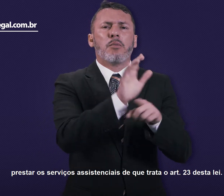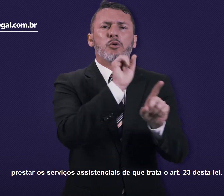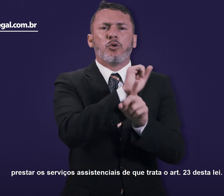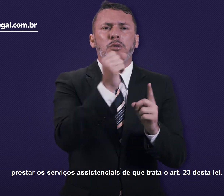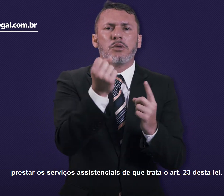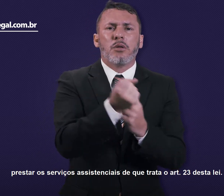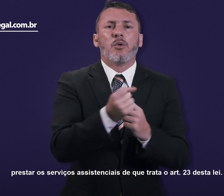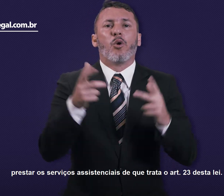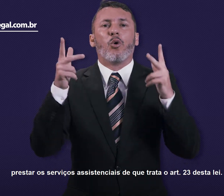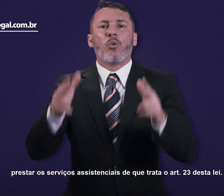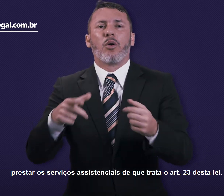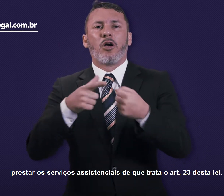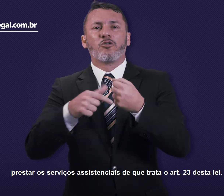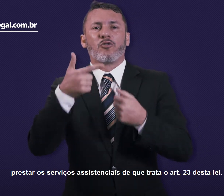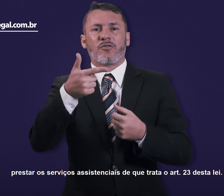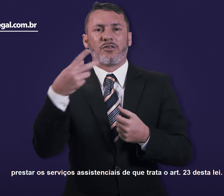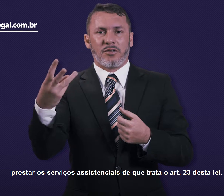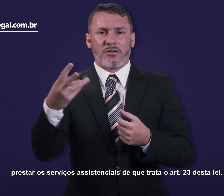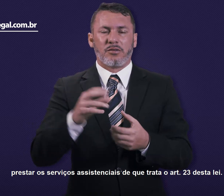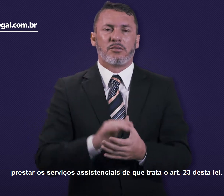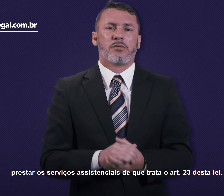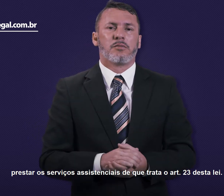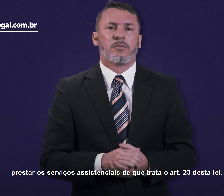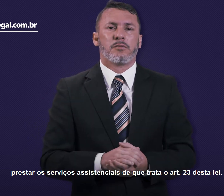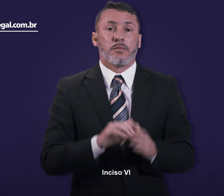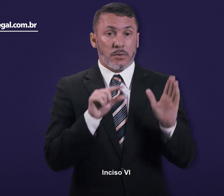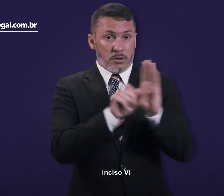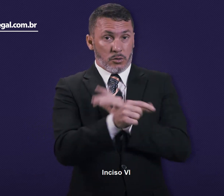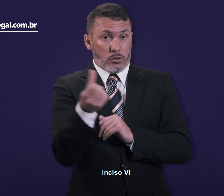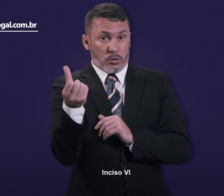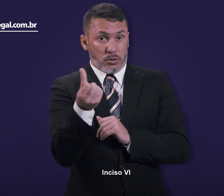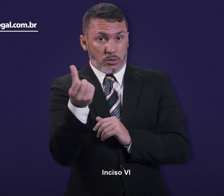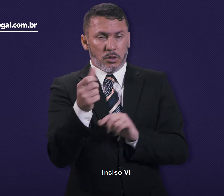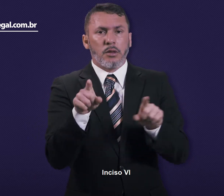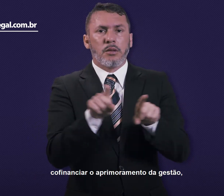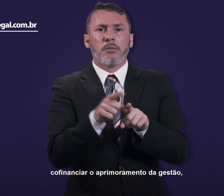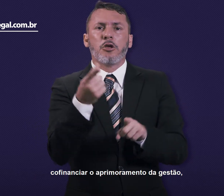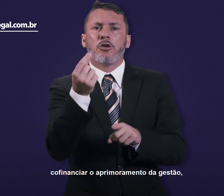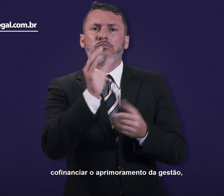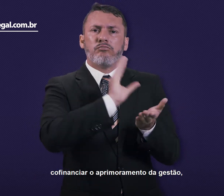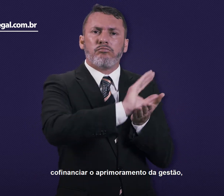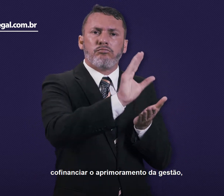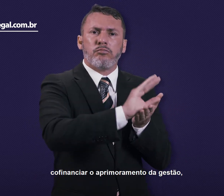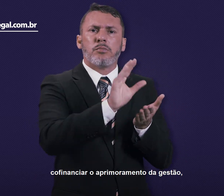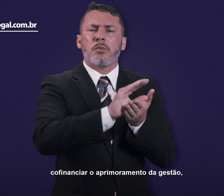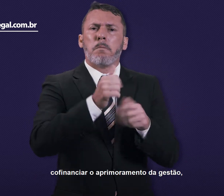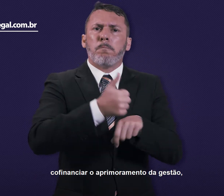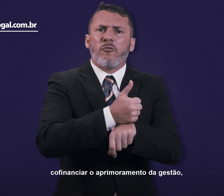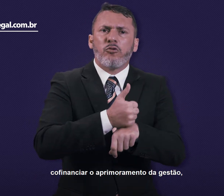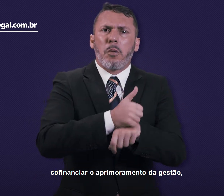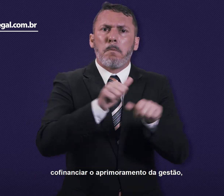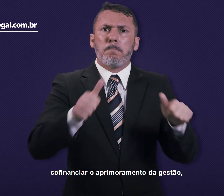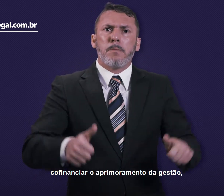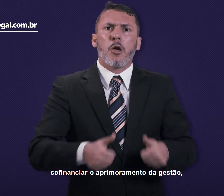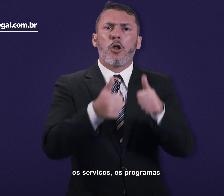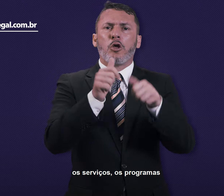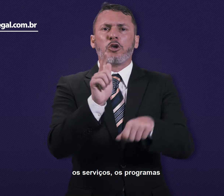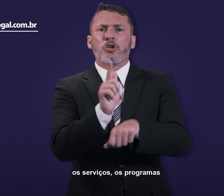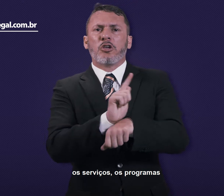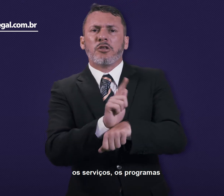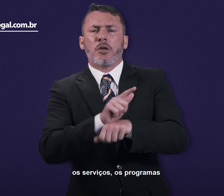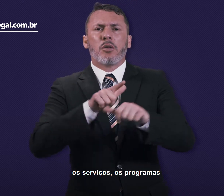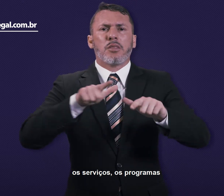serviços assistenciais de que trata o artigo 23 desta lei. Inciso 6. Cofinanciar o aprimoramento da gestão,